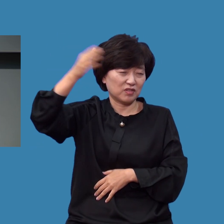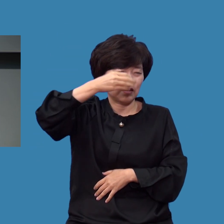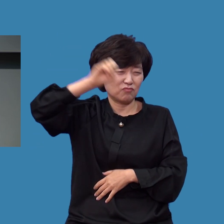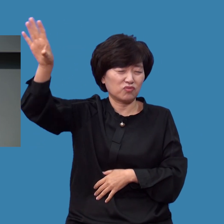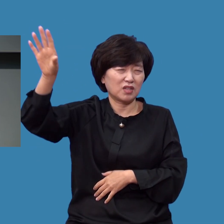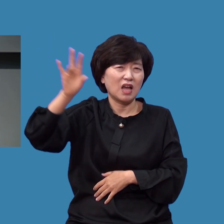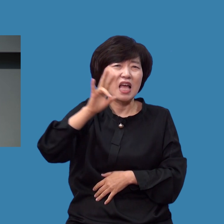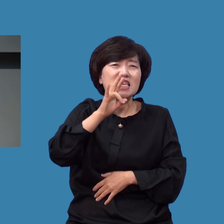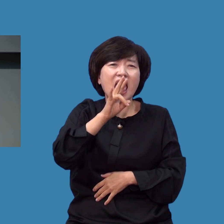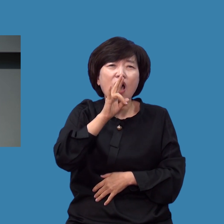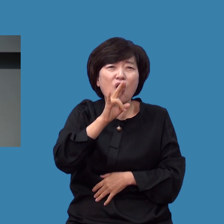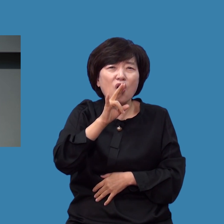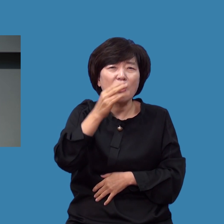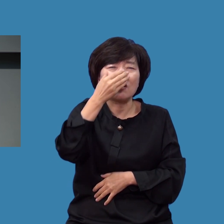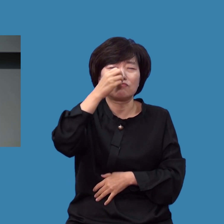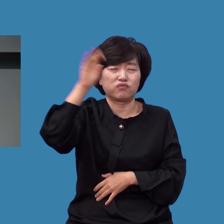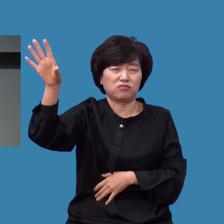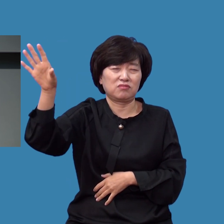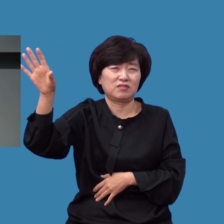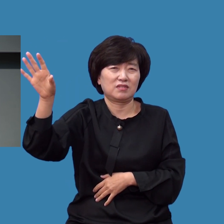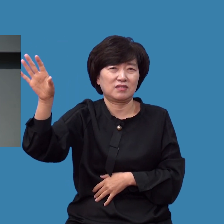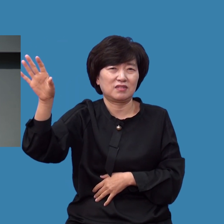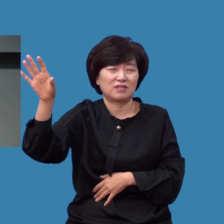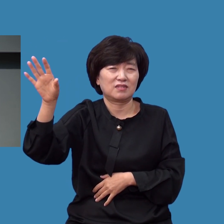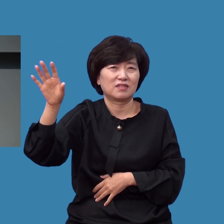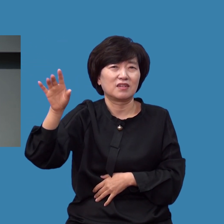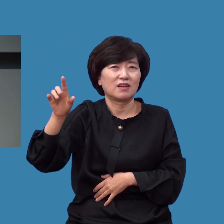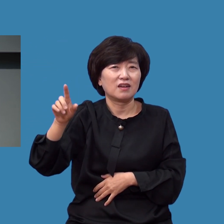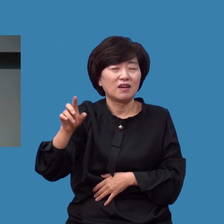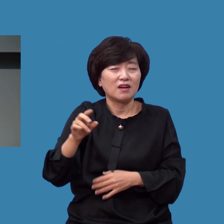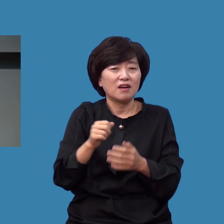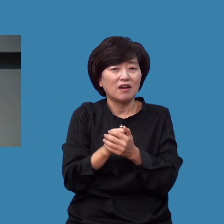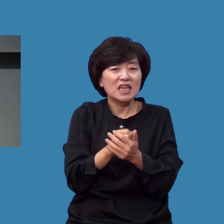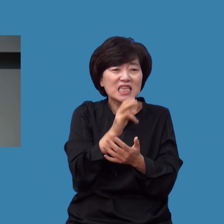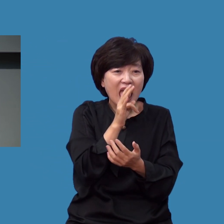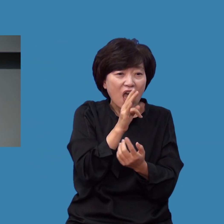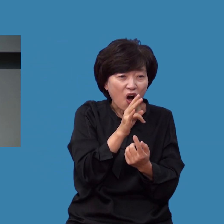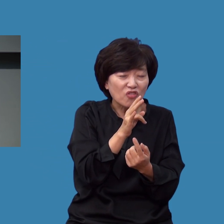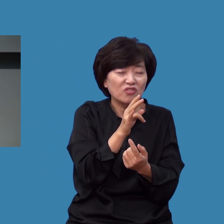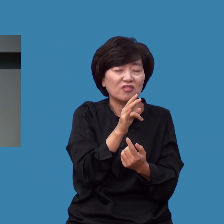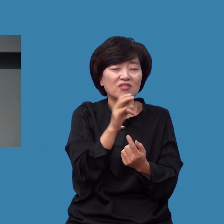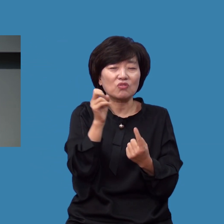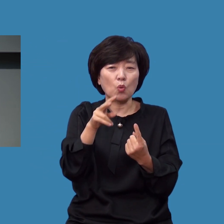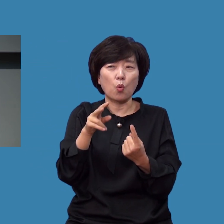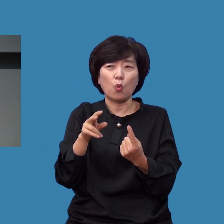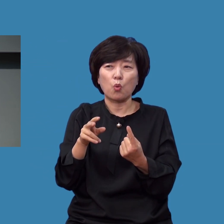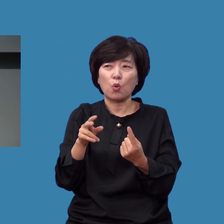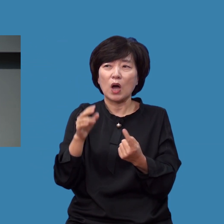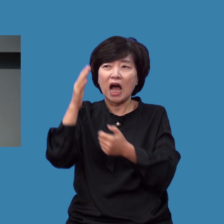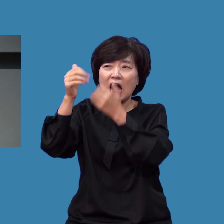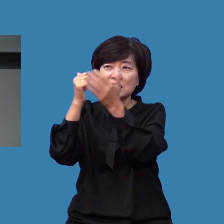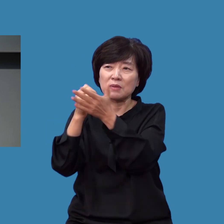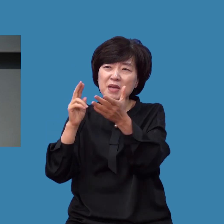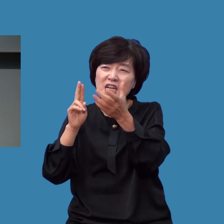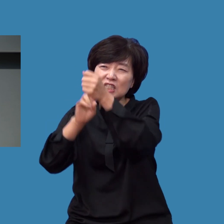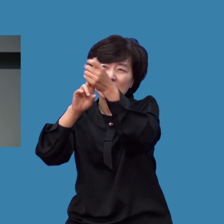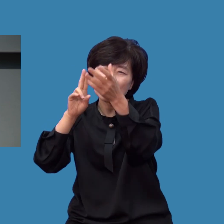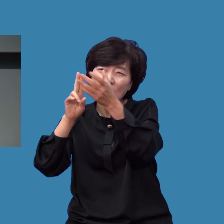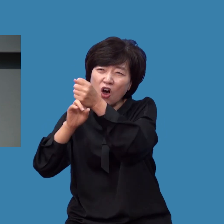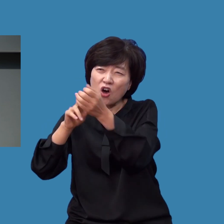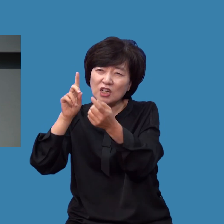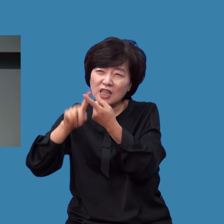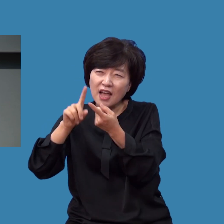예언으로 대표되는 그 많은 초자연적인 역사들을 다 금하고 멸시하고 할 거라고 하는 걸 알고 계셨고,